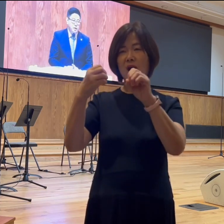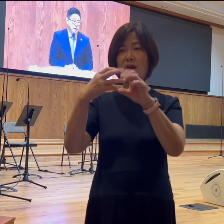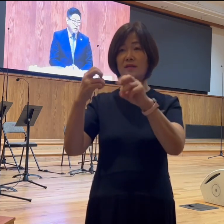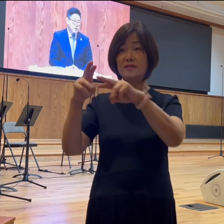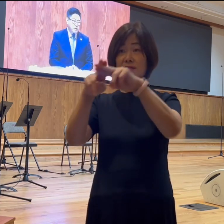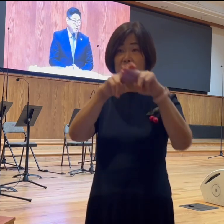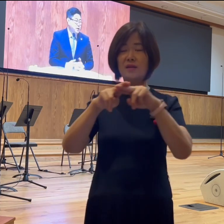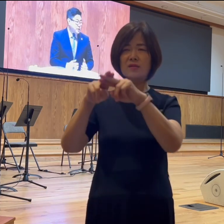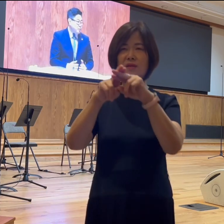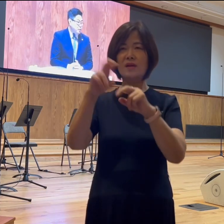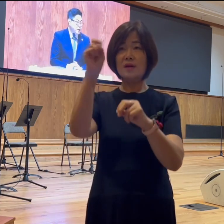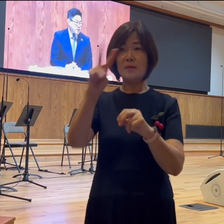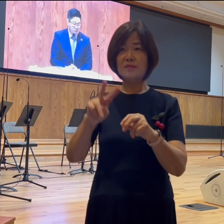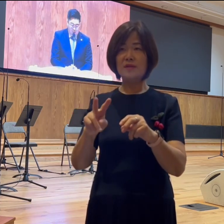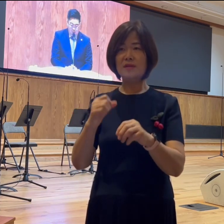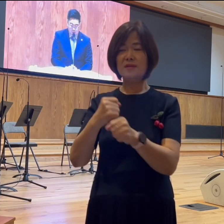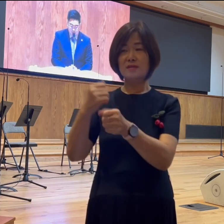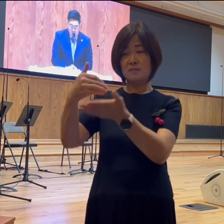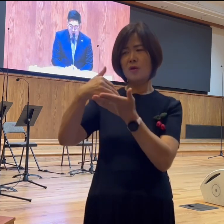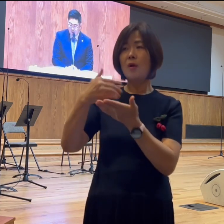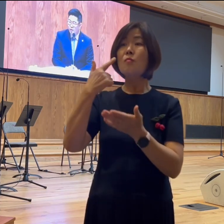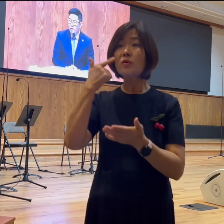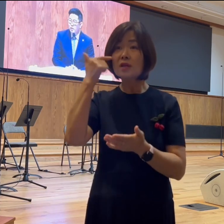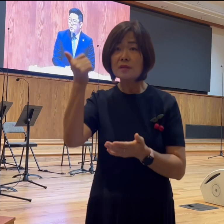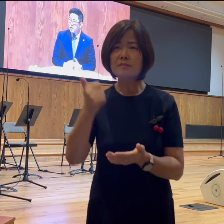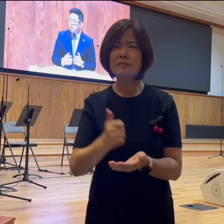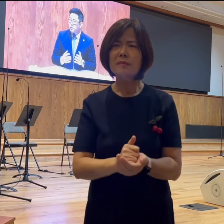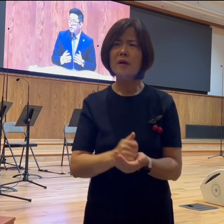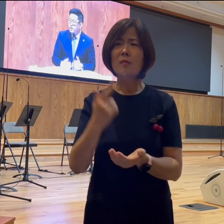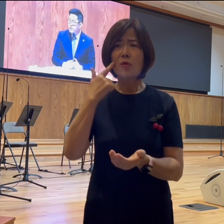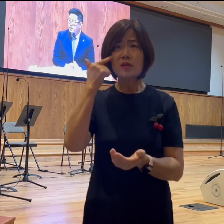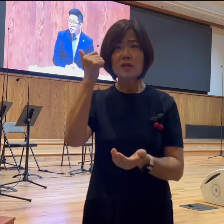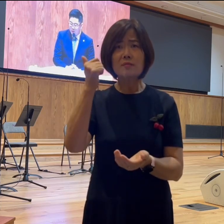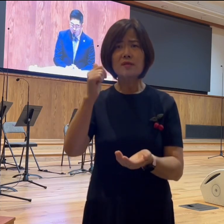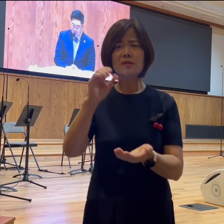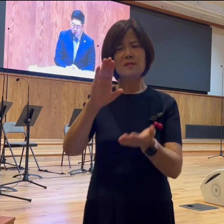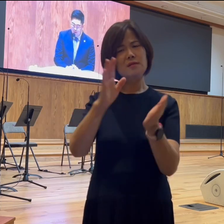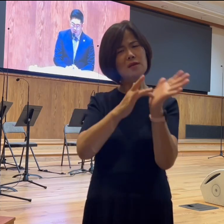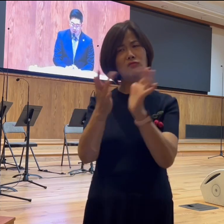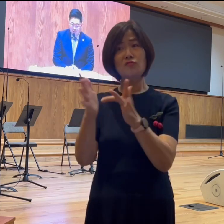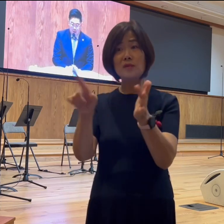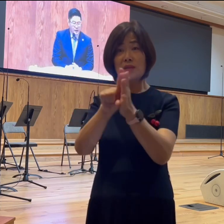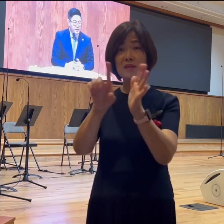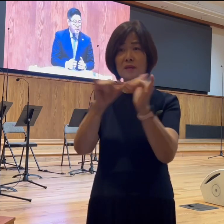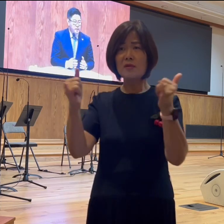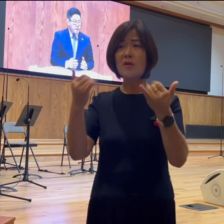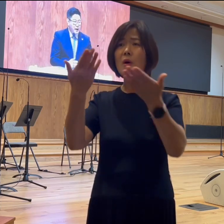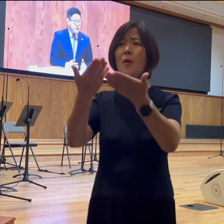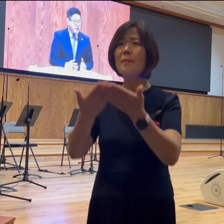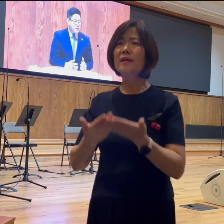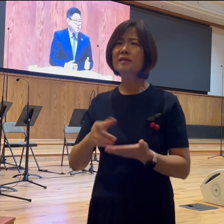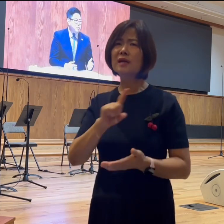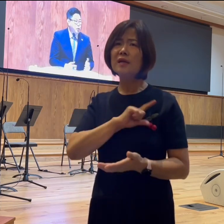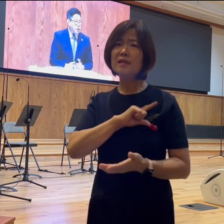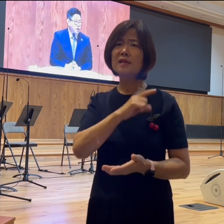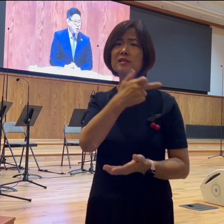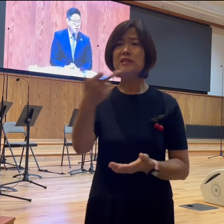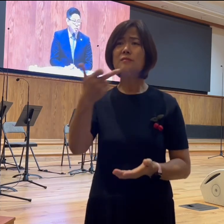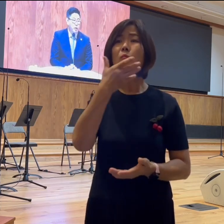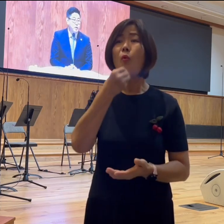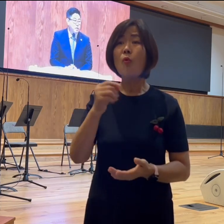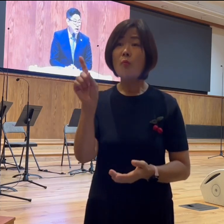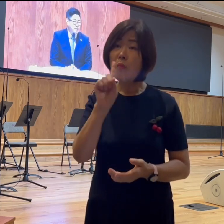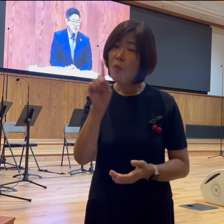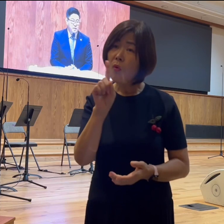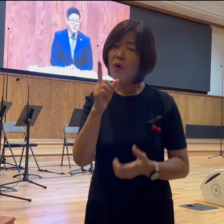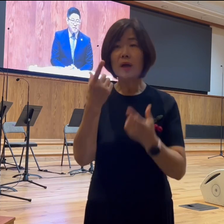자리였는데 갑자기 질문을 하신 거예요. 목사님은 크리스찬으로서 받은 가장 큰 복이 뭐인